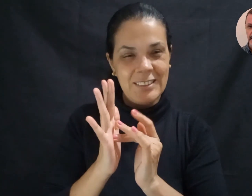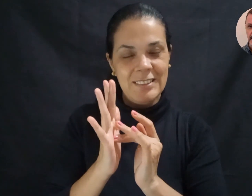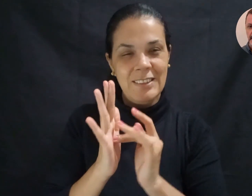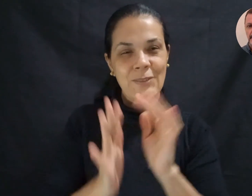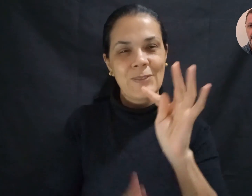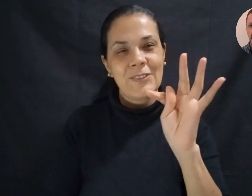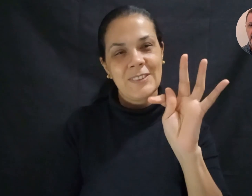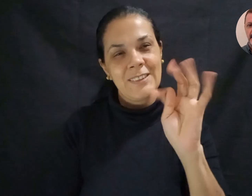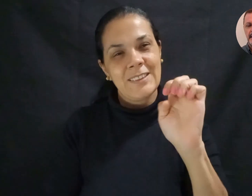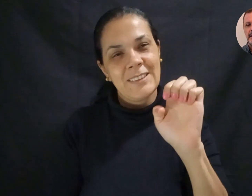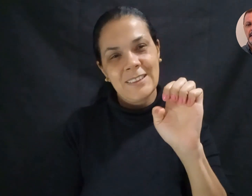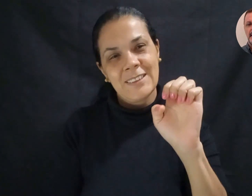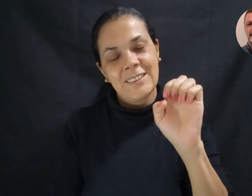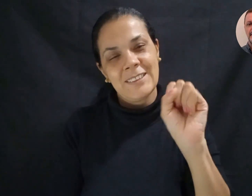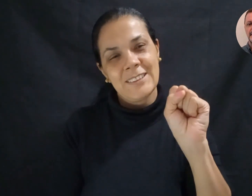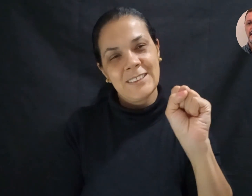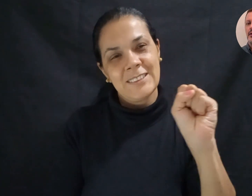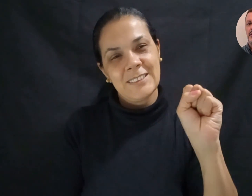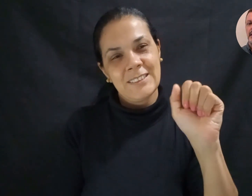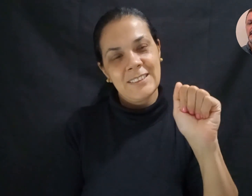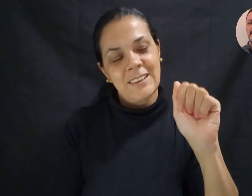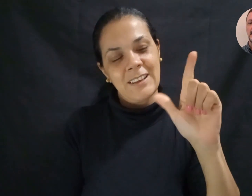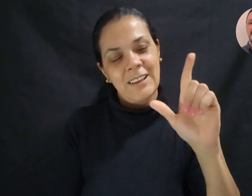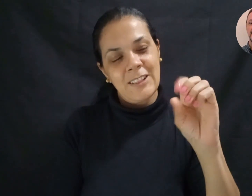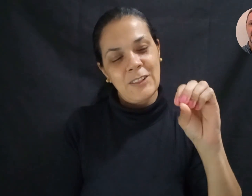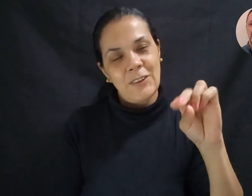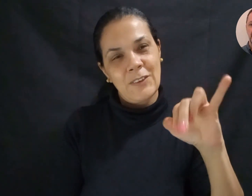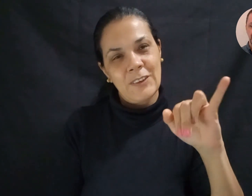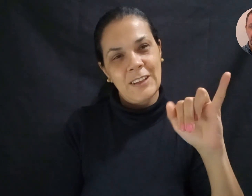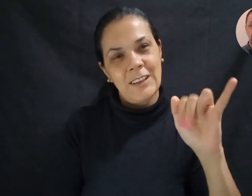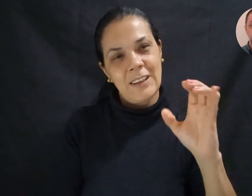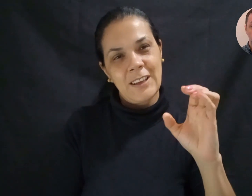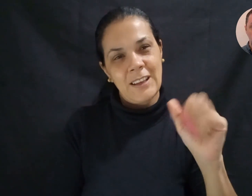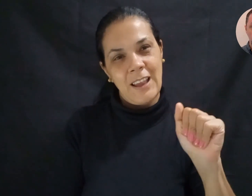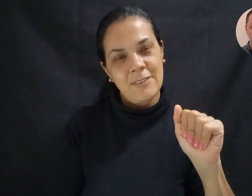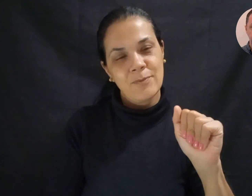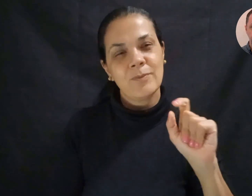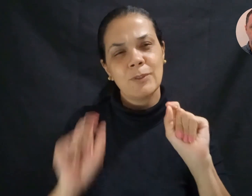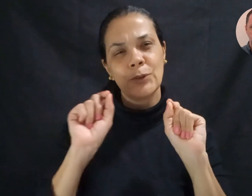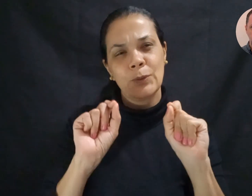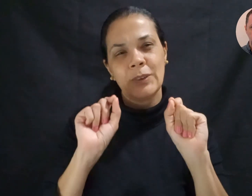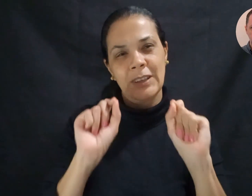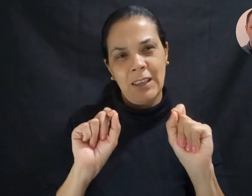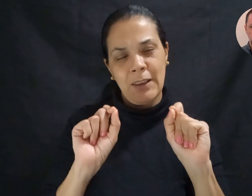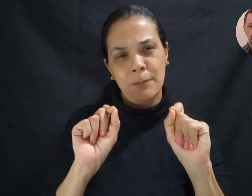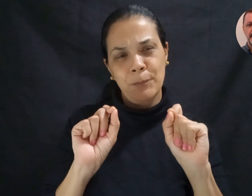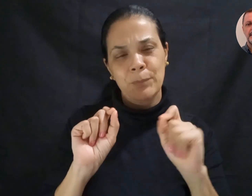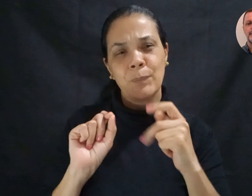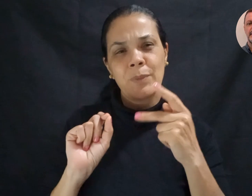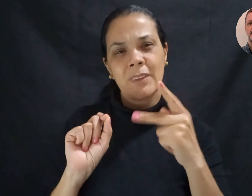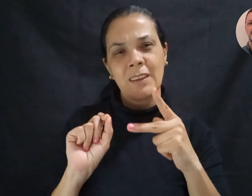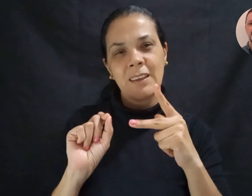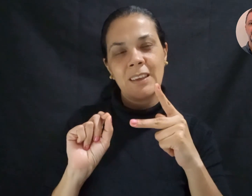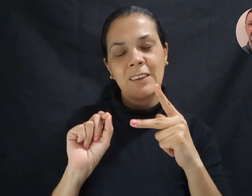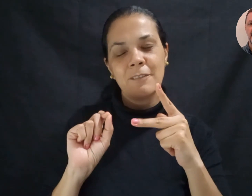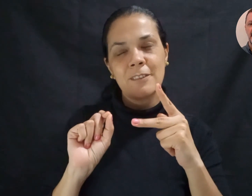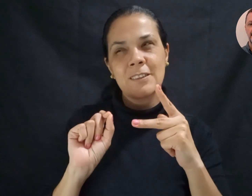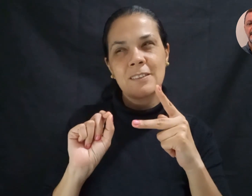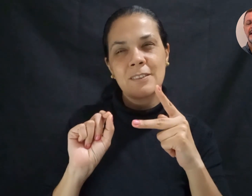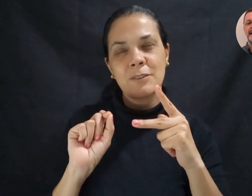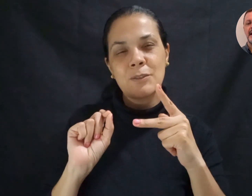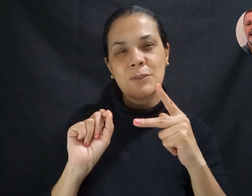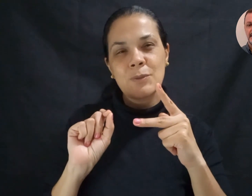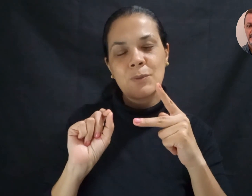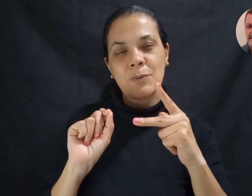seguinte: empenhai a vossa honra em levar a vida tranquila. Esse é um pequeno trecho